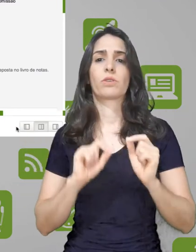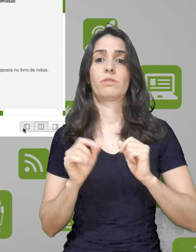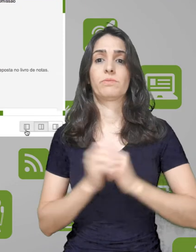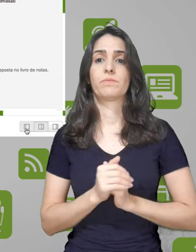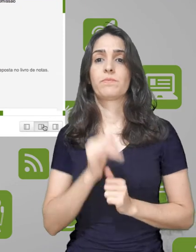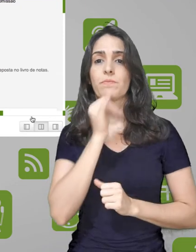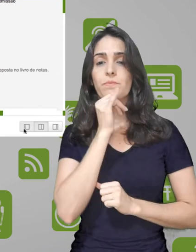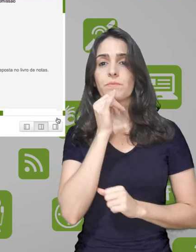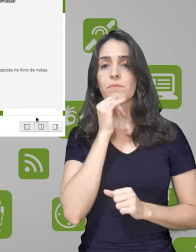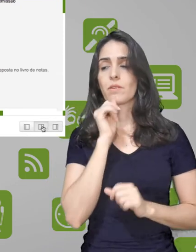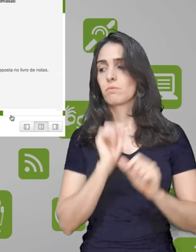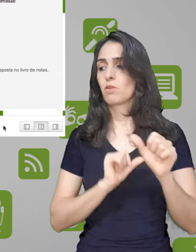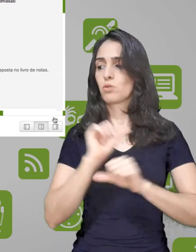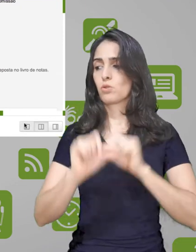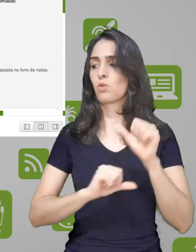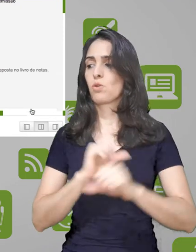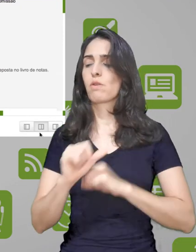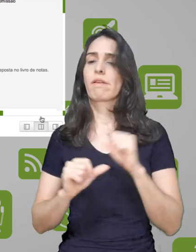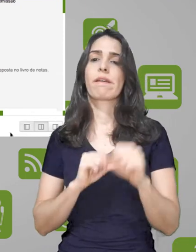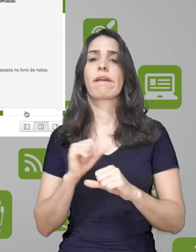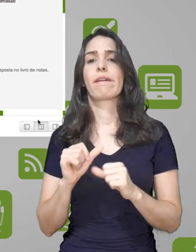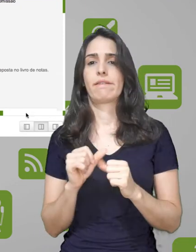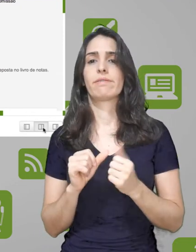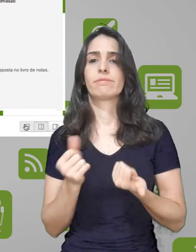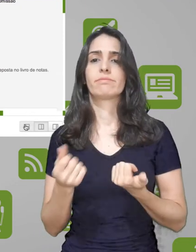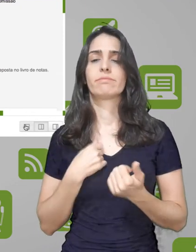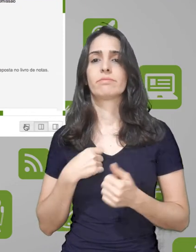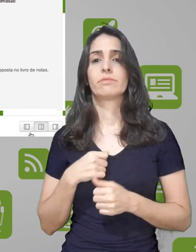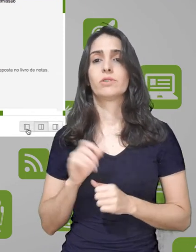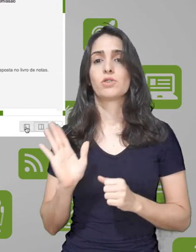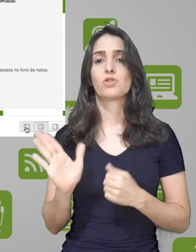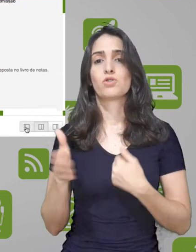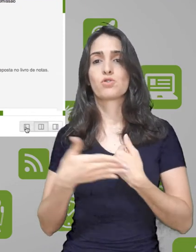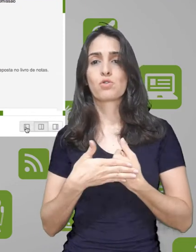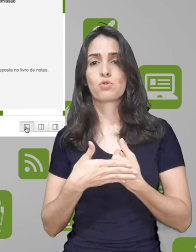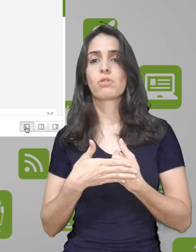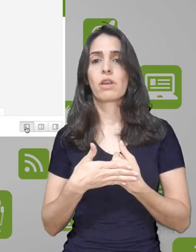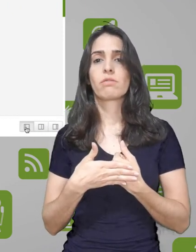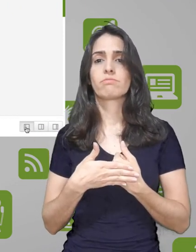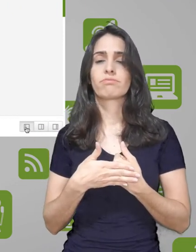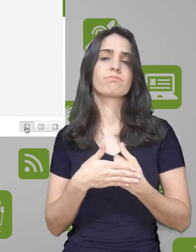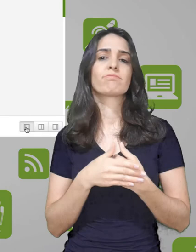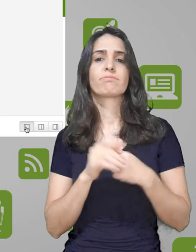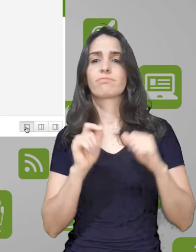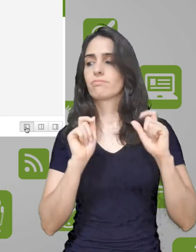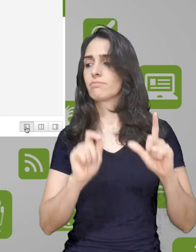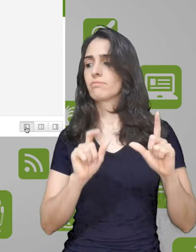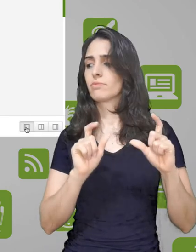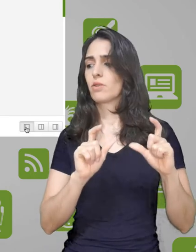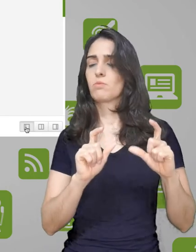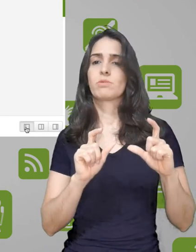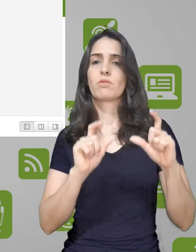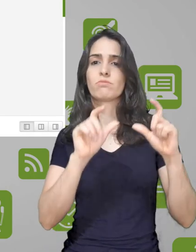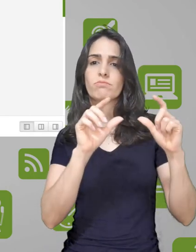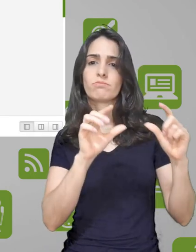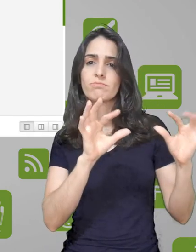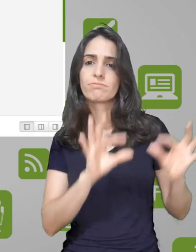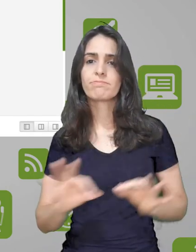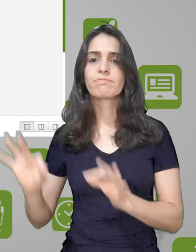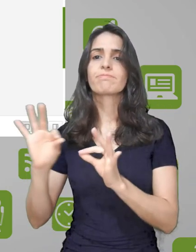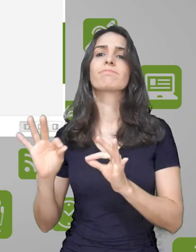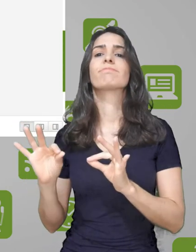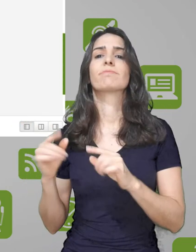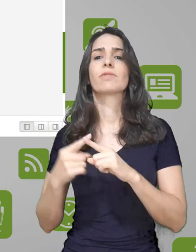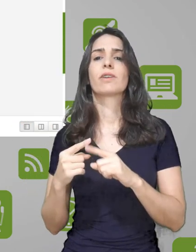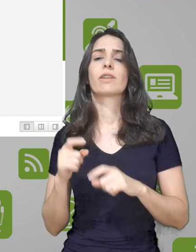que que você pode fazer mexer aqui ó no layout o Duque de Mac você pode esconder esse esse essa opção